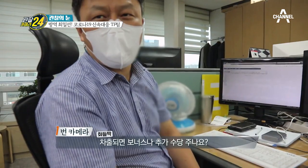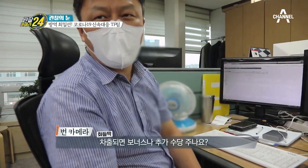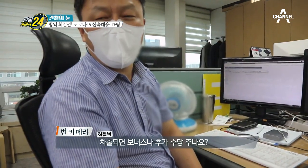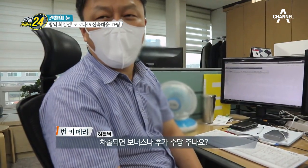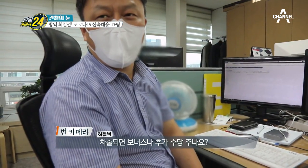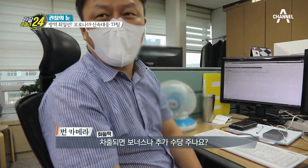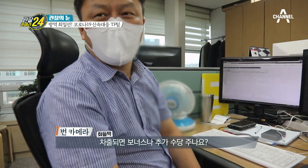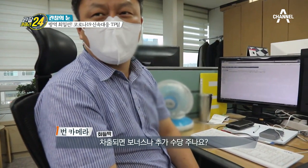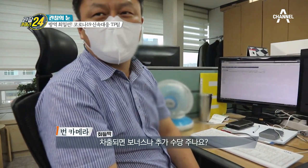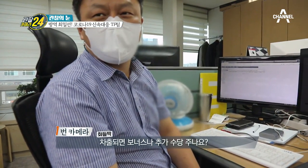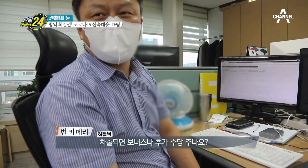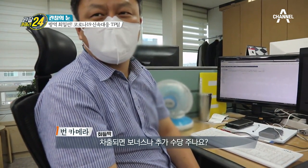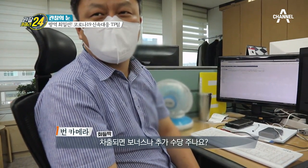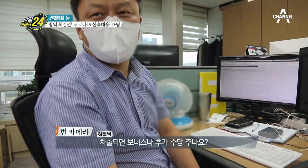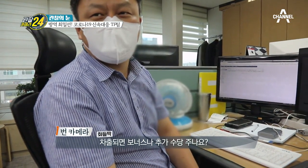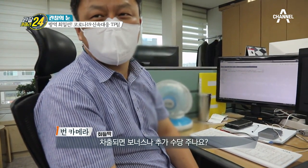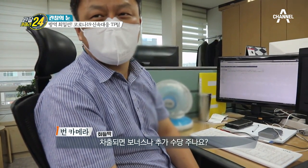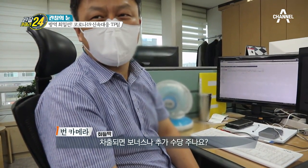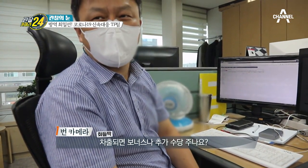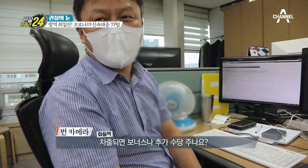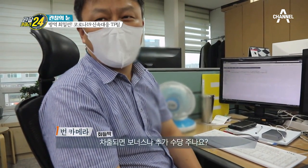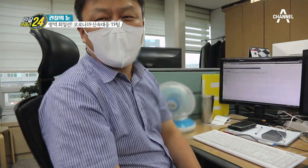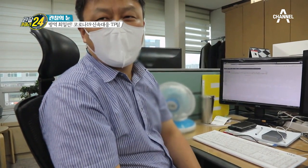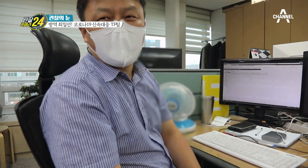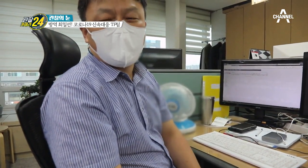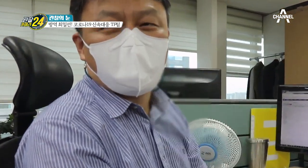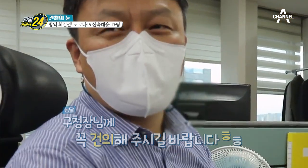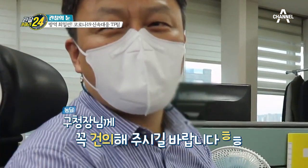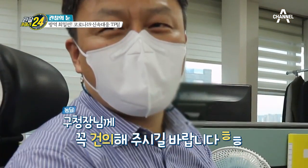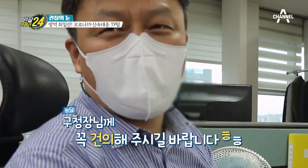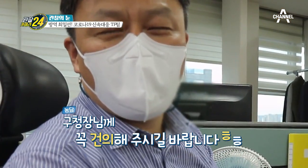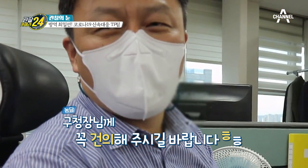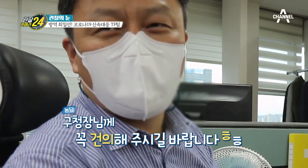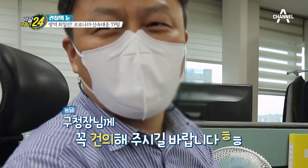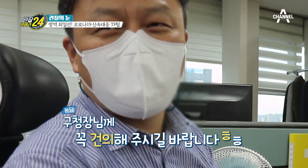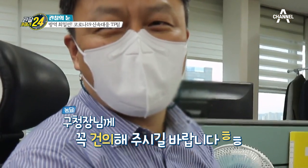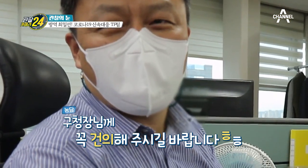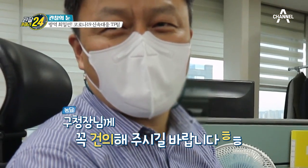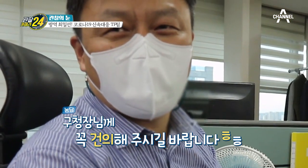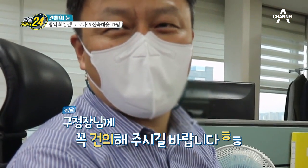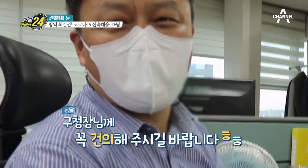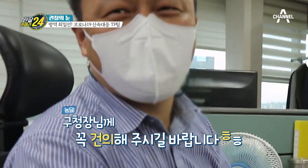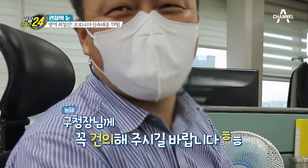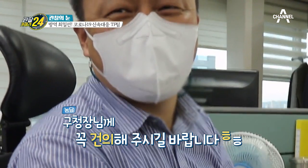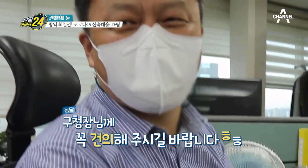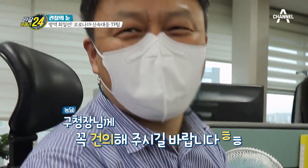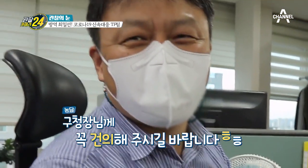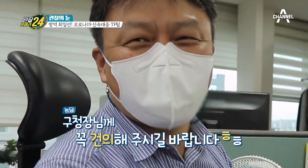되면 보너스라든가 추가 수당 같은 게 따로 있나요? 구청장님께 꼭 권해 주시기 바랍니다. 아니, 없어요.